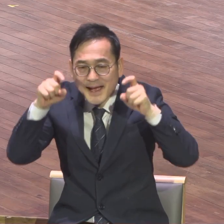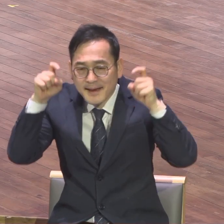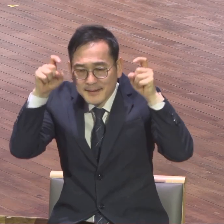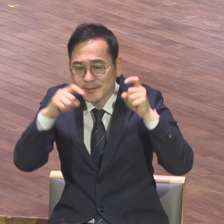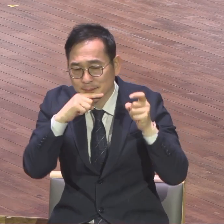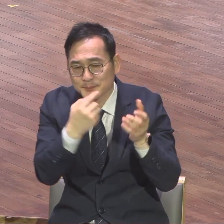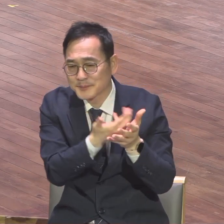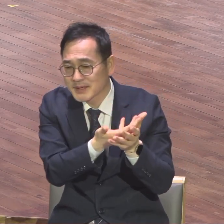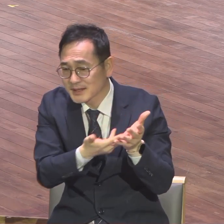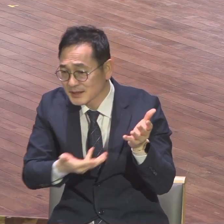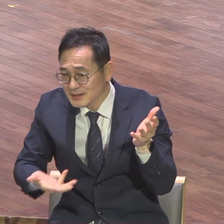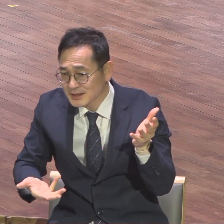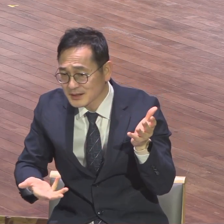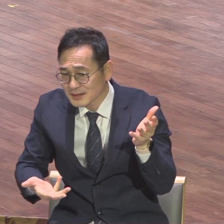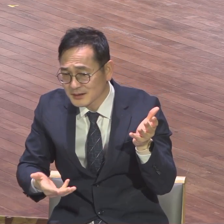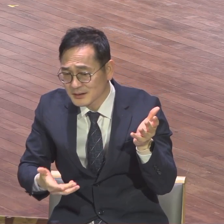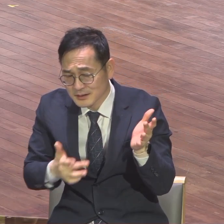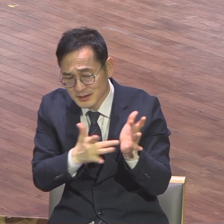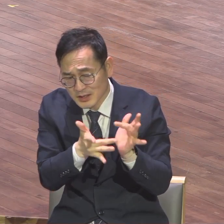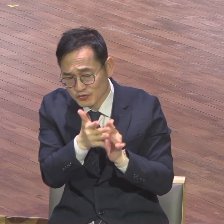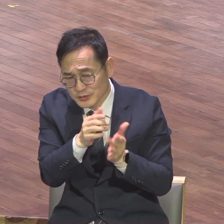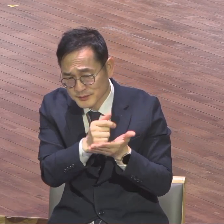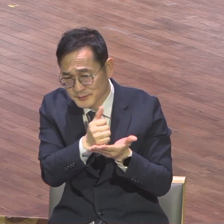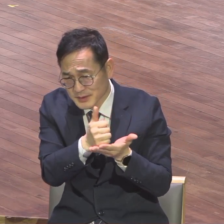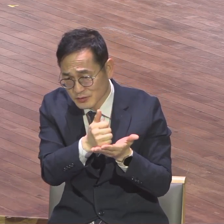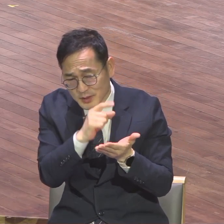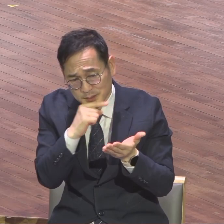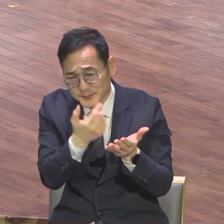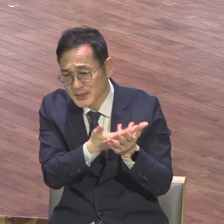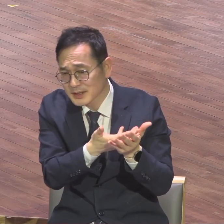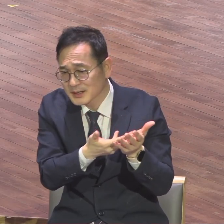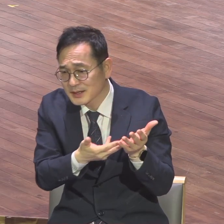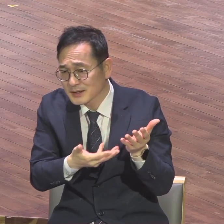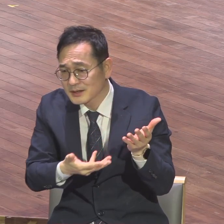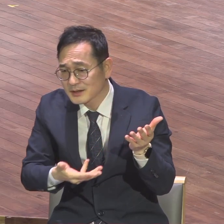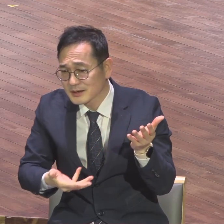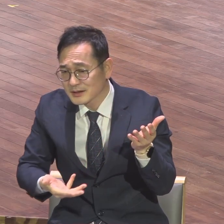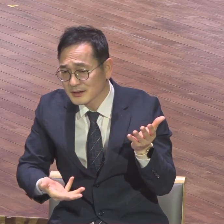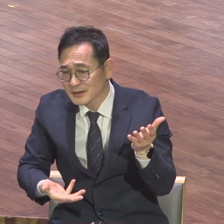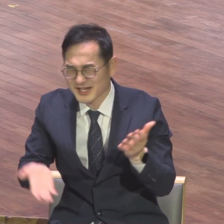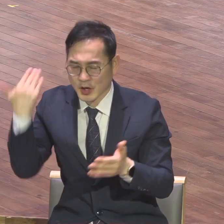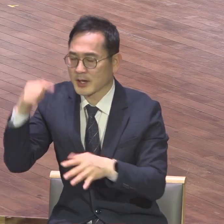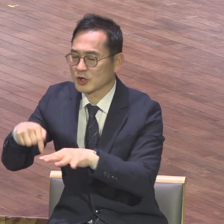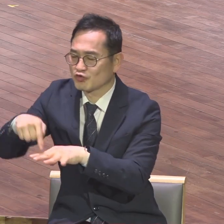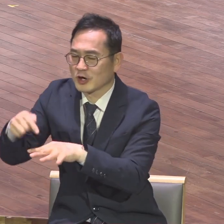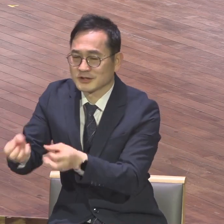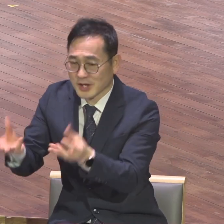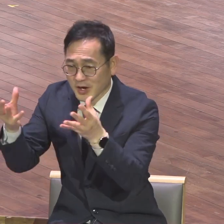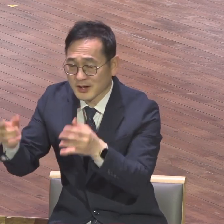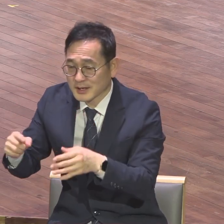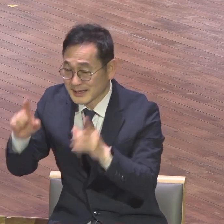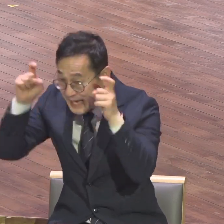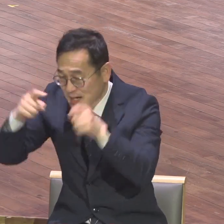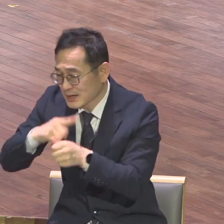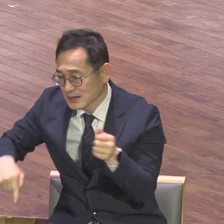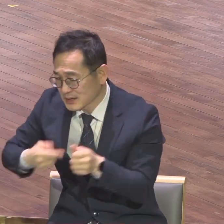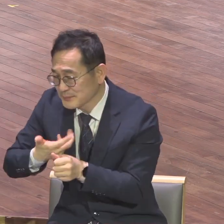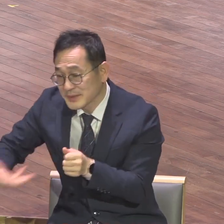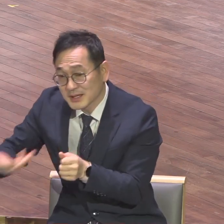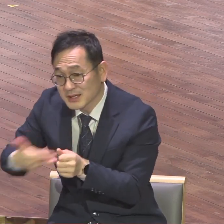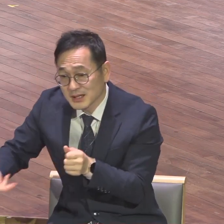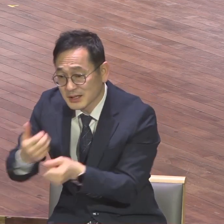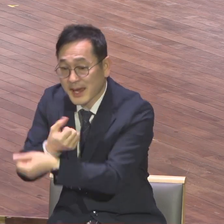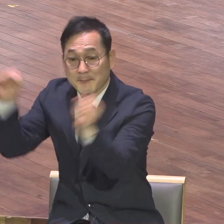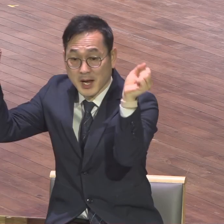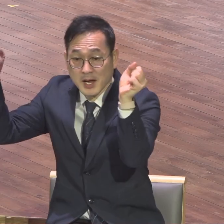그 유월절이 어린 양의 피로 해방됐잖아요. 이스라엘 백성들이 마찬가지로 어린 양 예수의 피로 너희들이